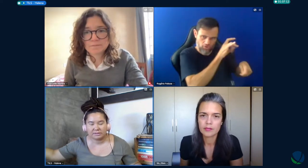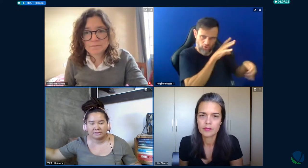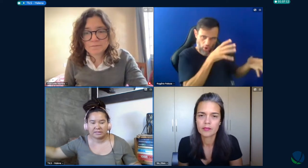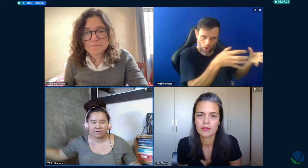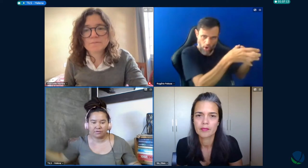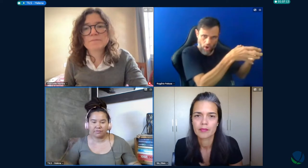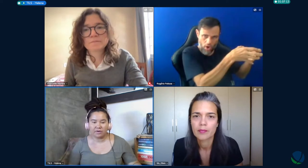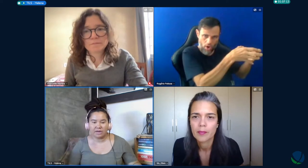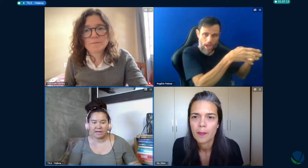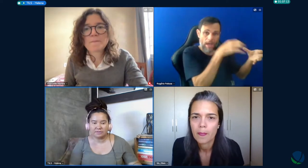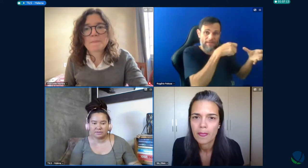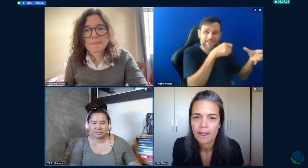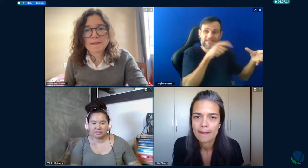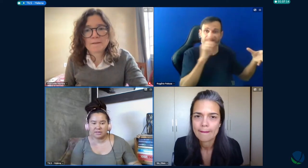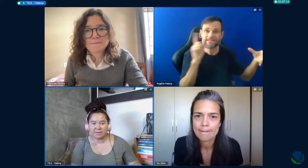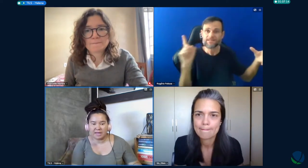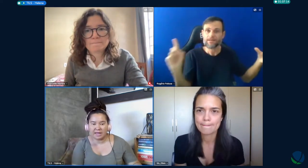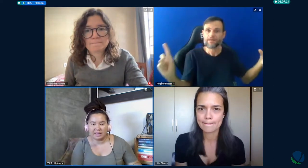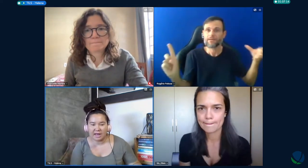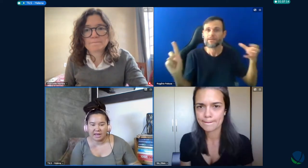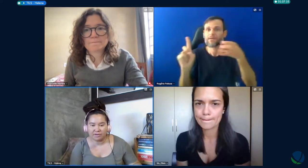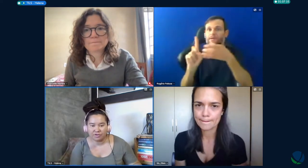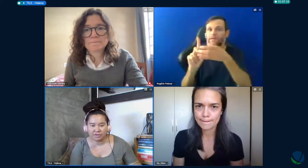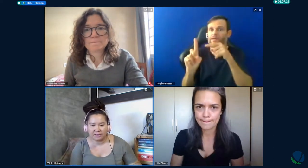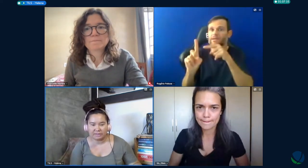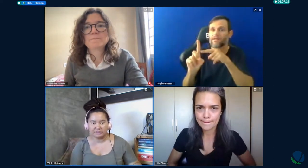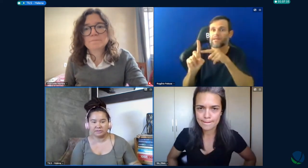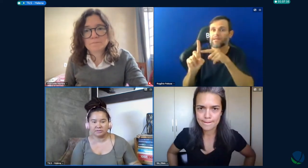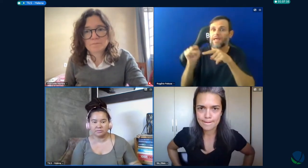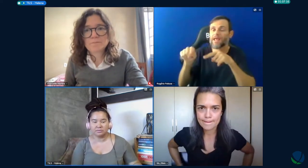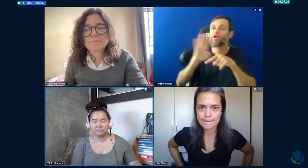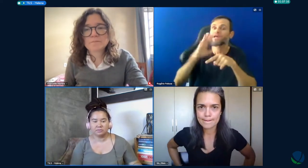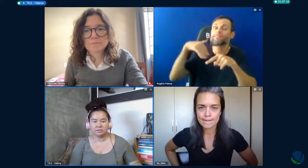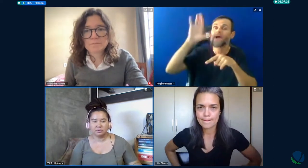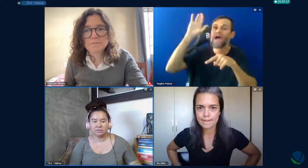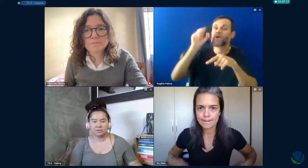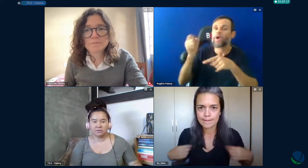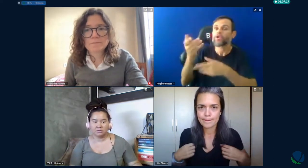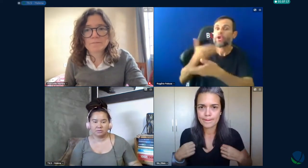Que estejam focados em trabalhar na área de trânsito.